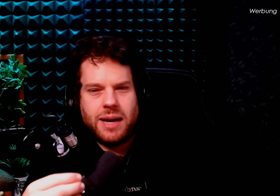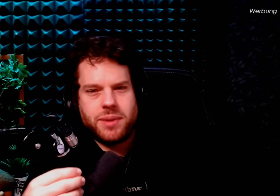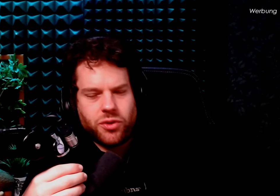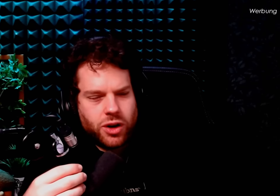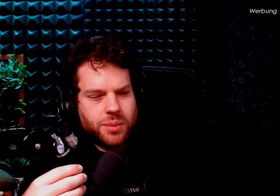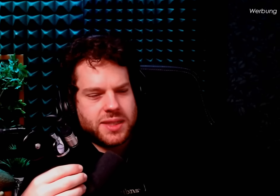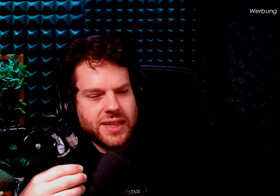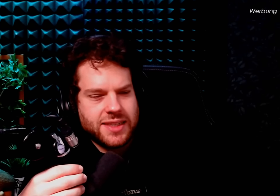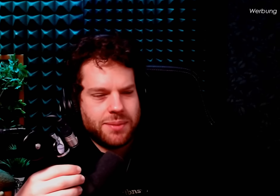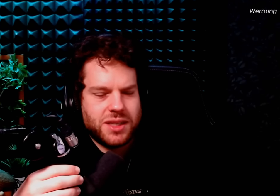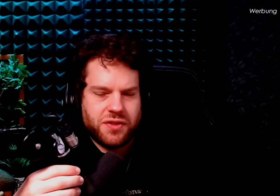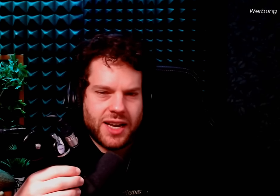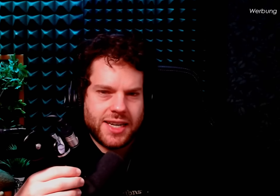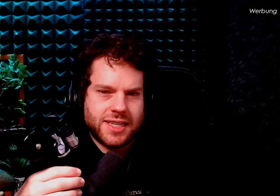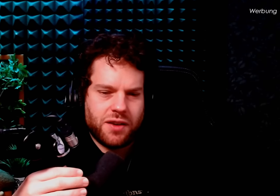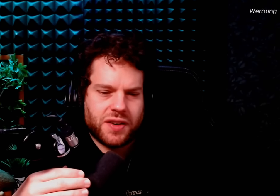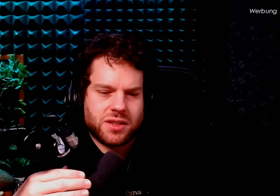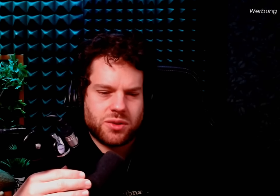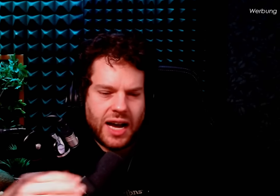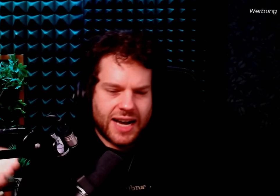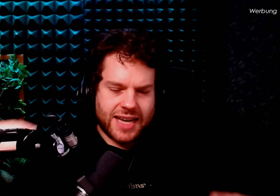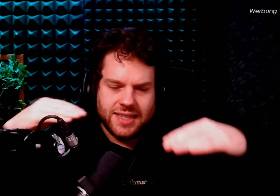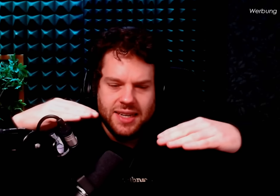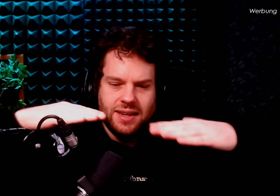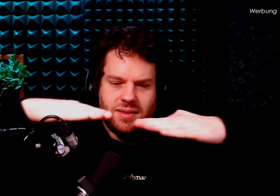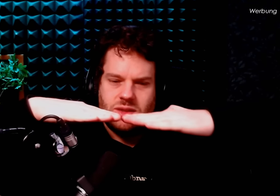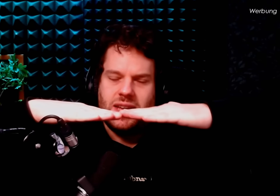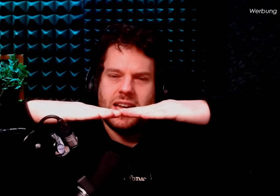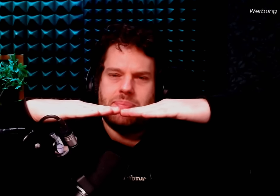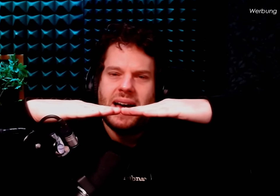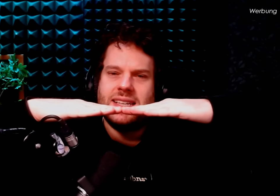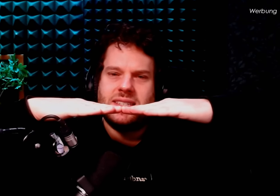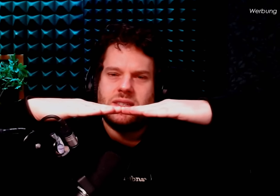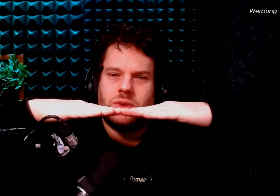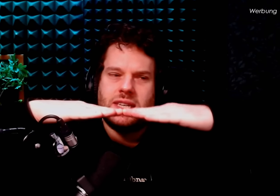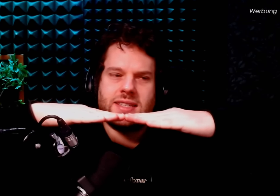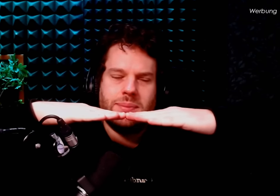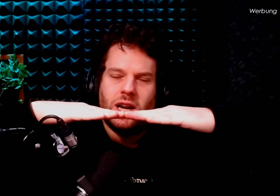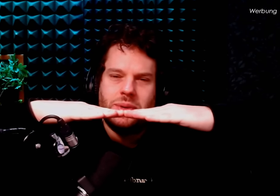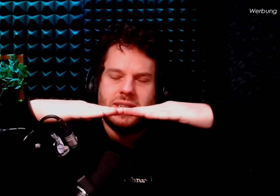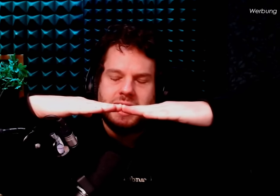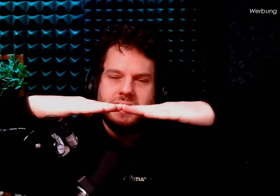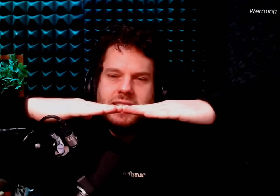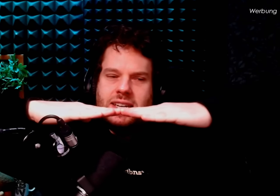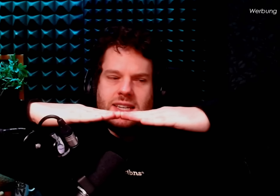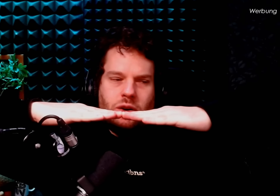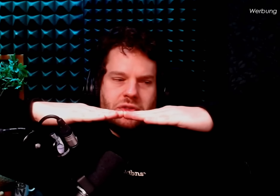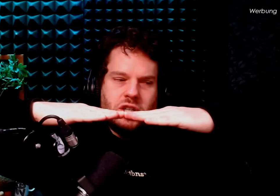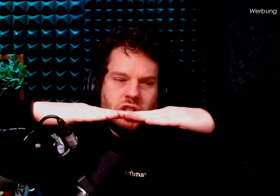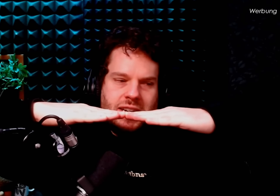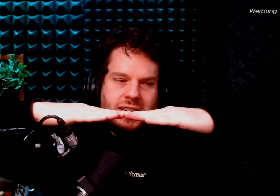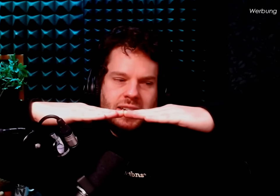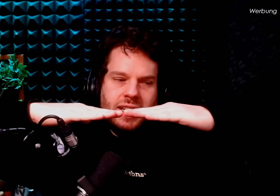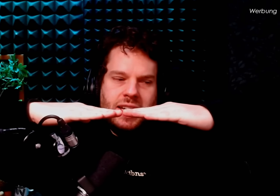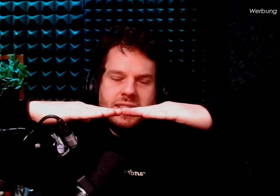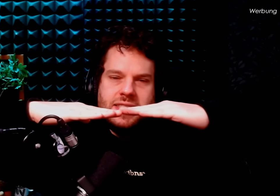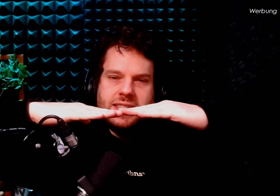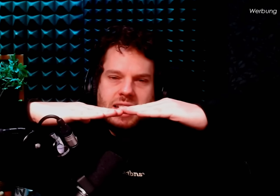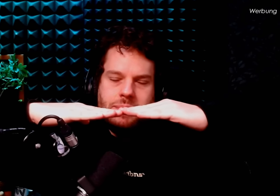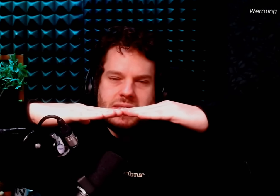warm geworden mit. Sesam ist vielleicht einfach so eine Art... So eine Art Basis. So Sesam, glaube ich, da kann sich jeder drauf verständigen. Sesam